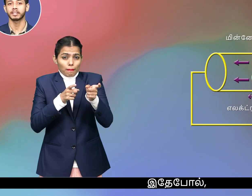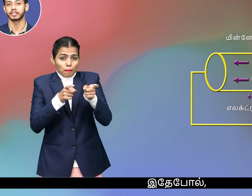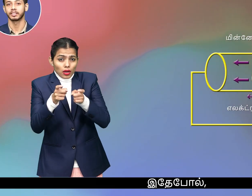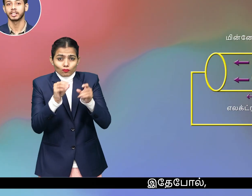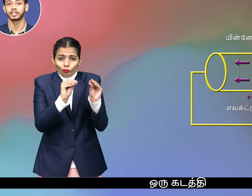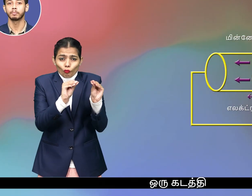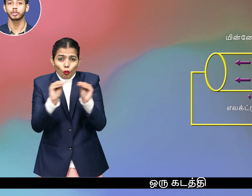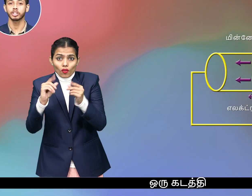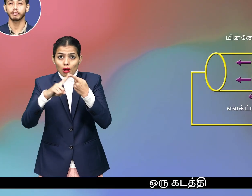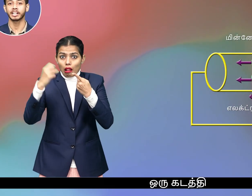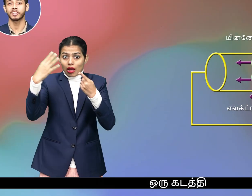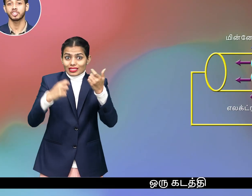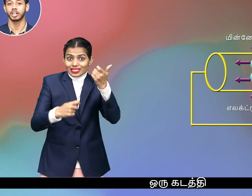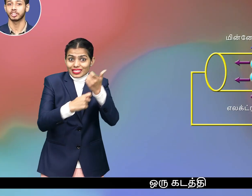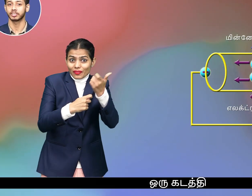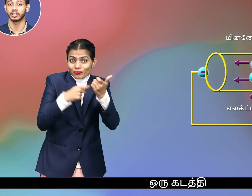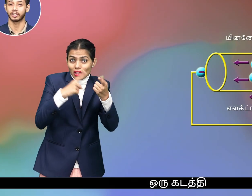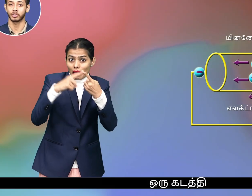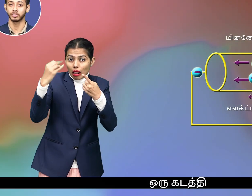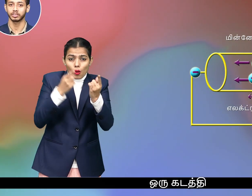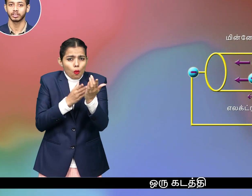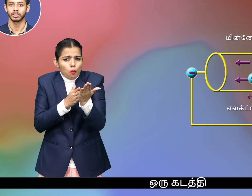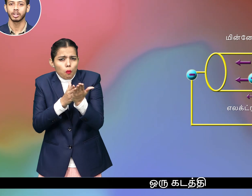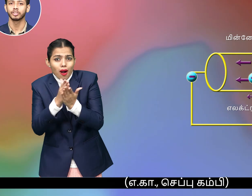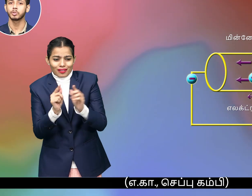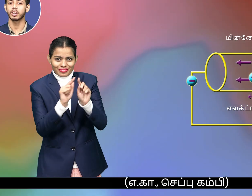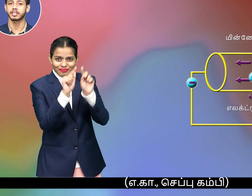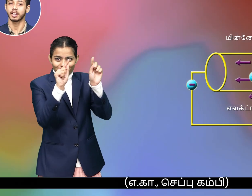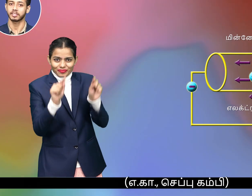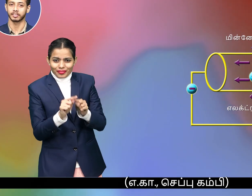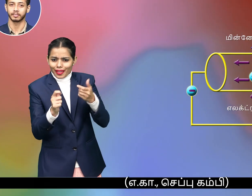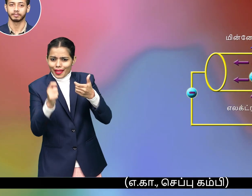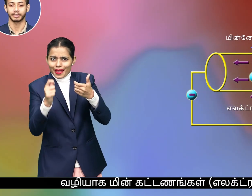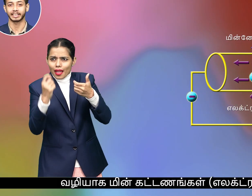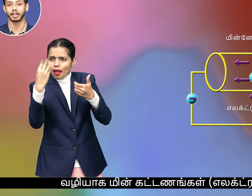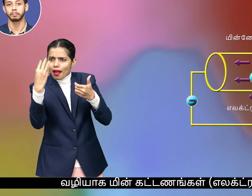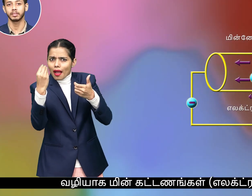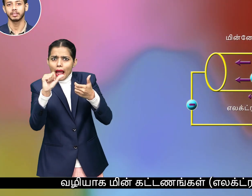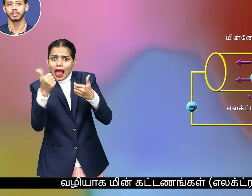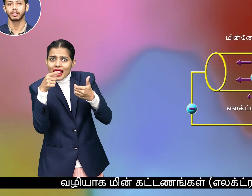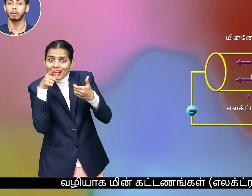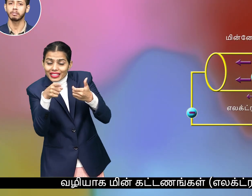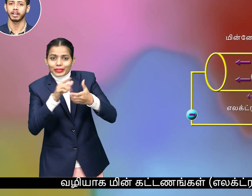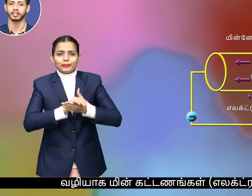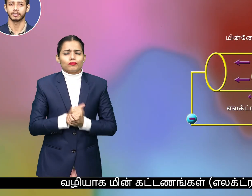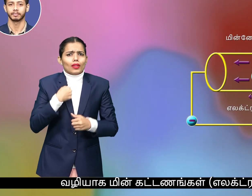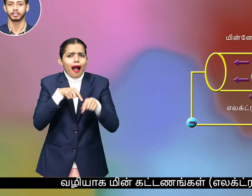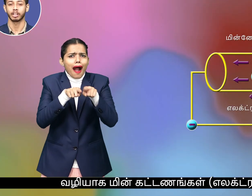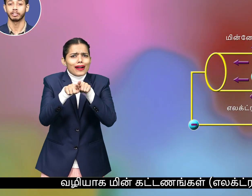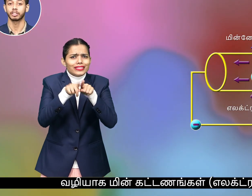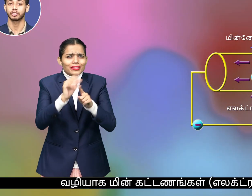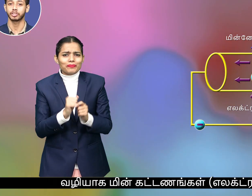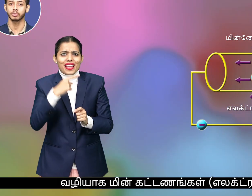இதேபோல் ஒரு கடத்தி, எடுத்துக்காட்டாக செப்பு கம்பி வழியாக